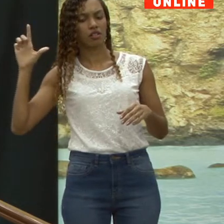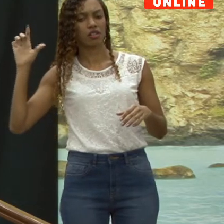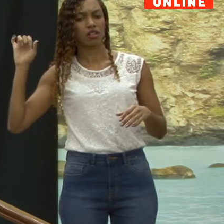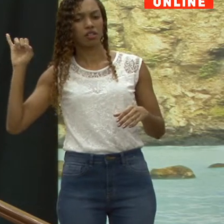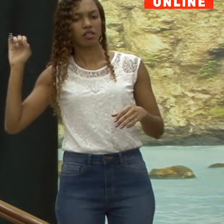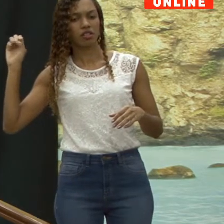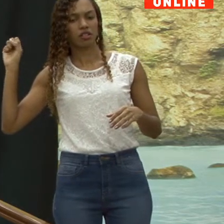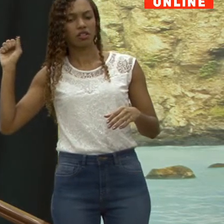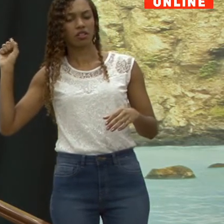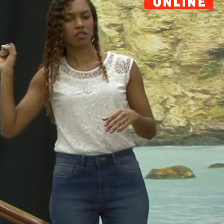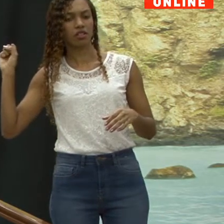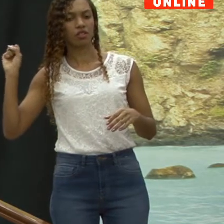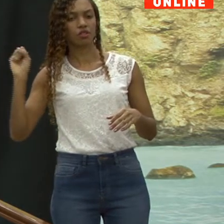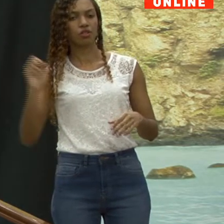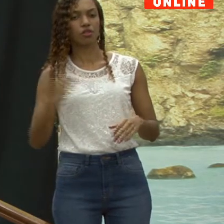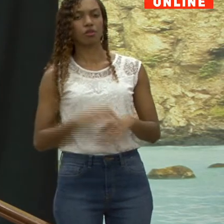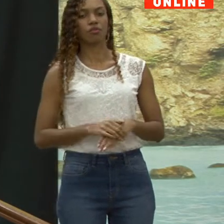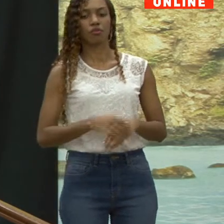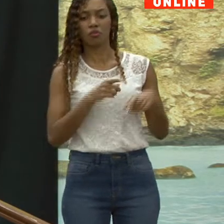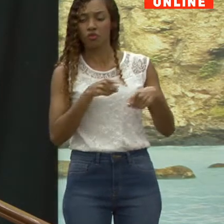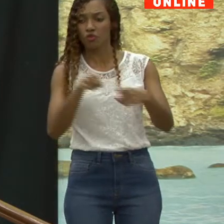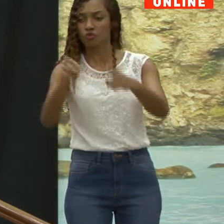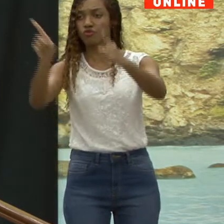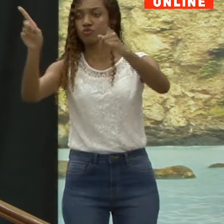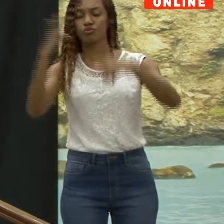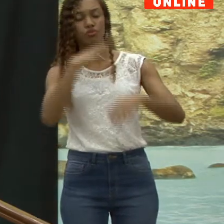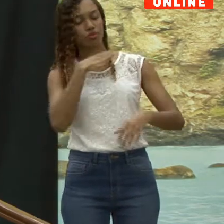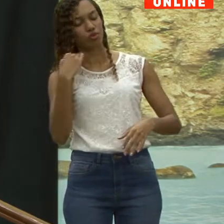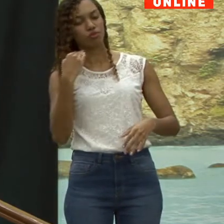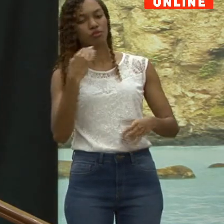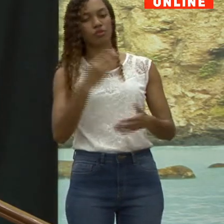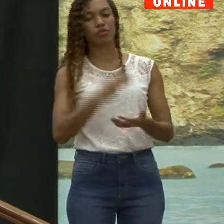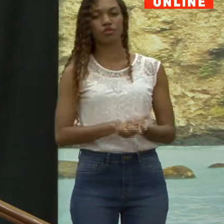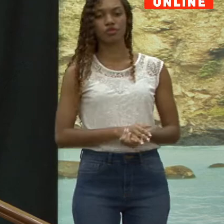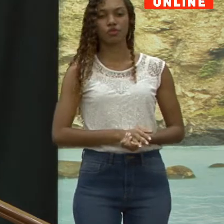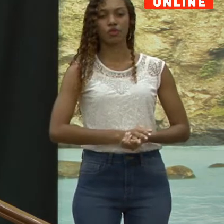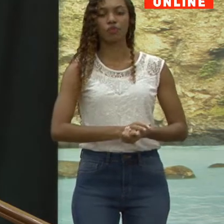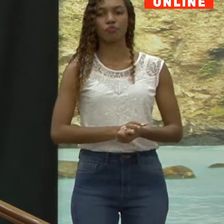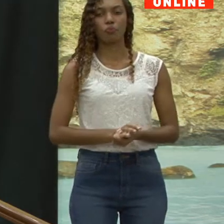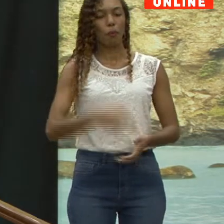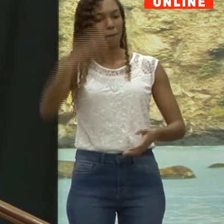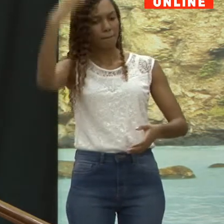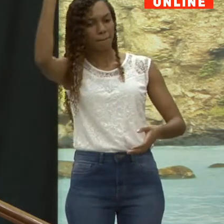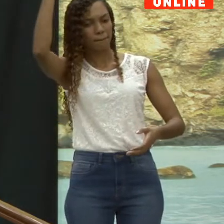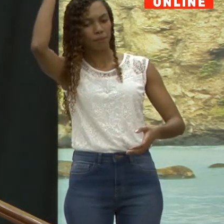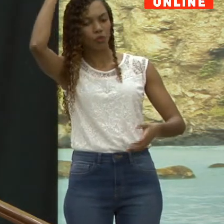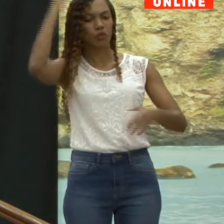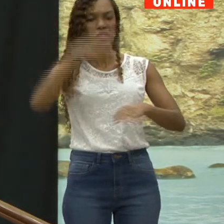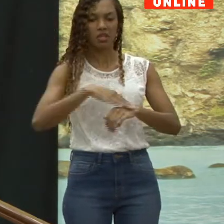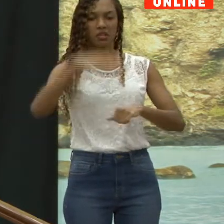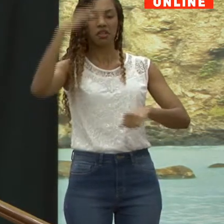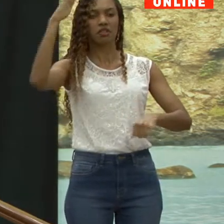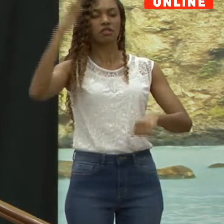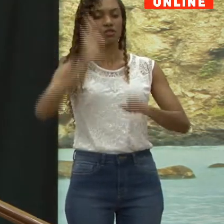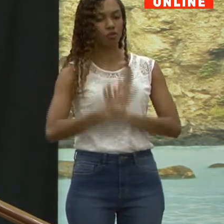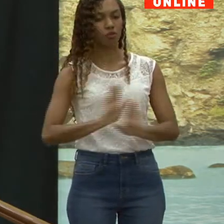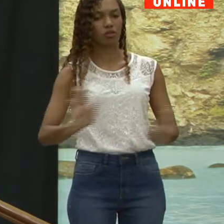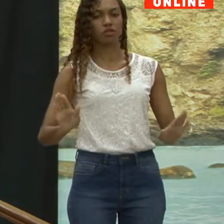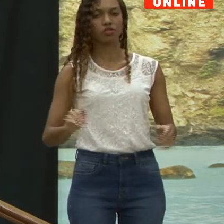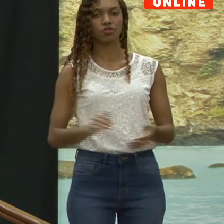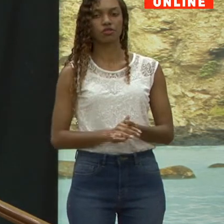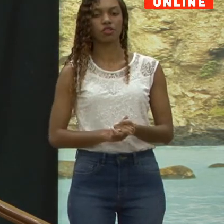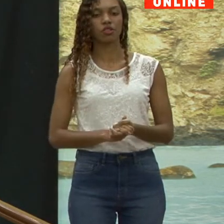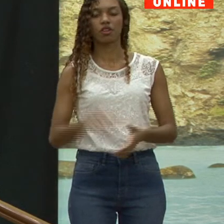morte. Com isso, a ira do rei idólatra cresceu mais quando Elias diz: não